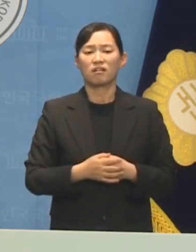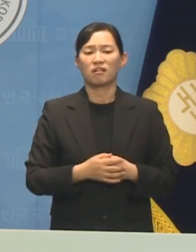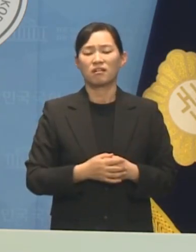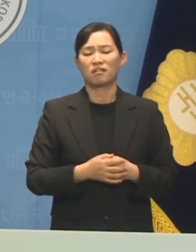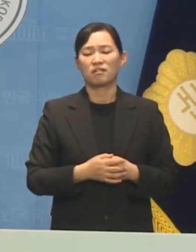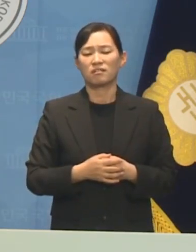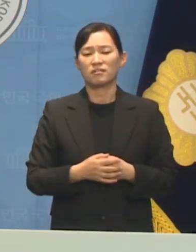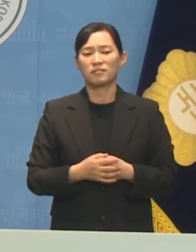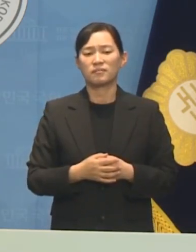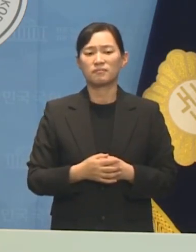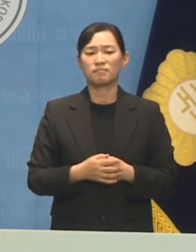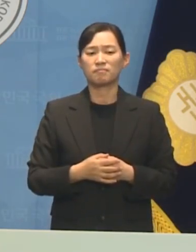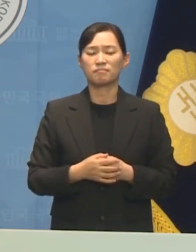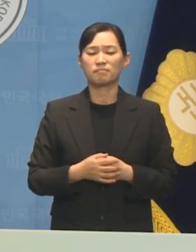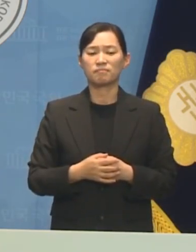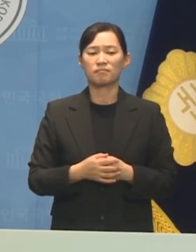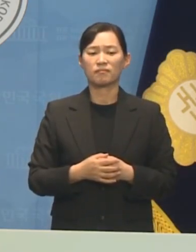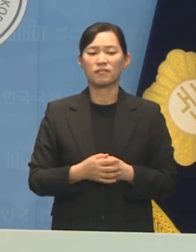지적합니다.